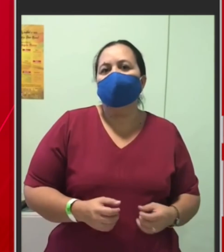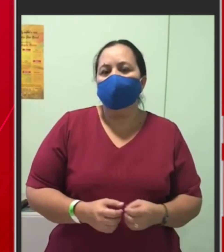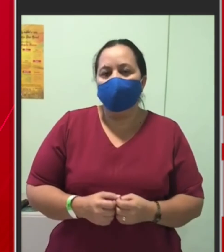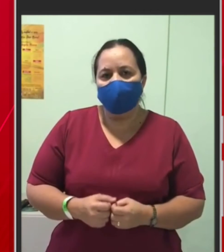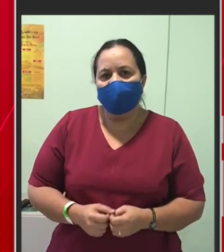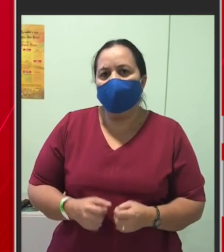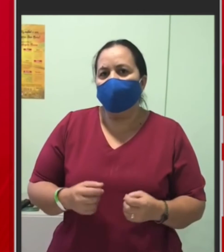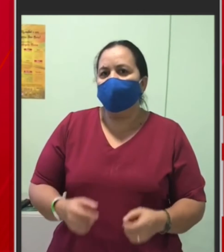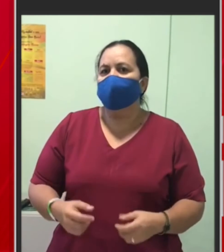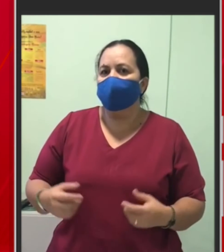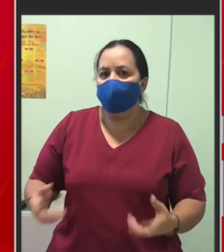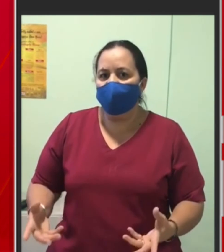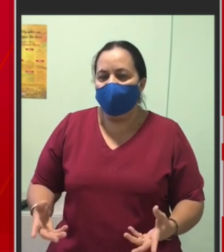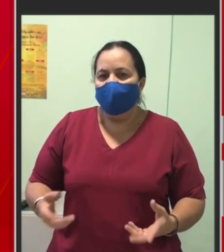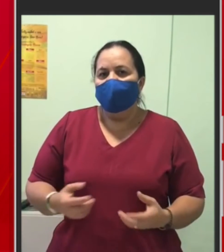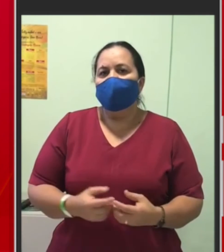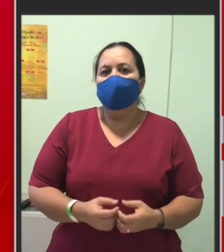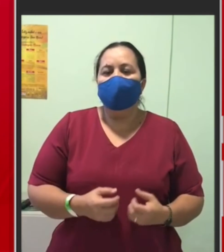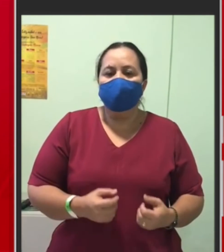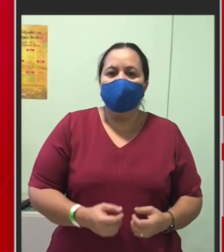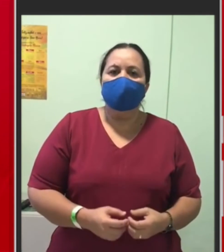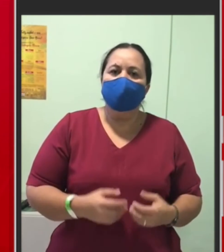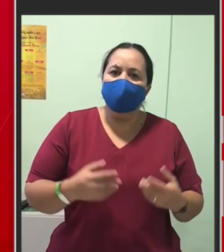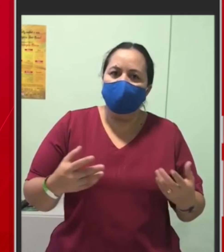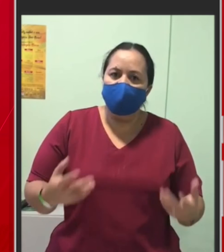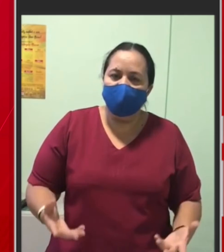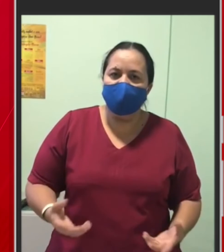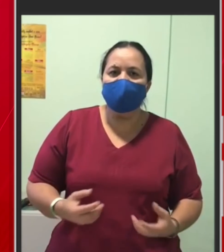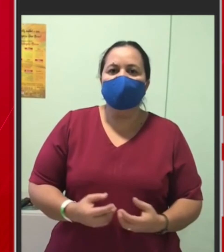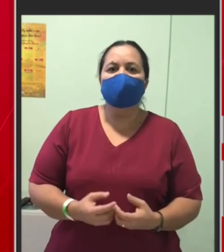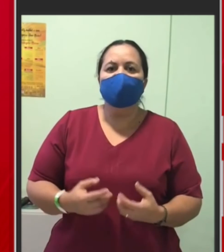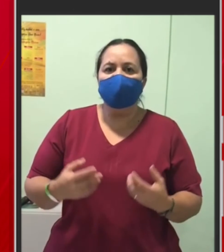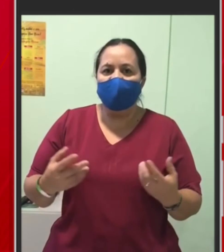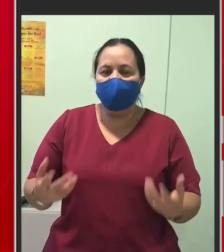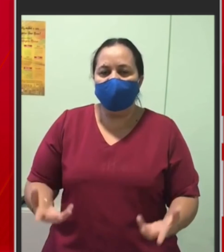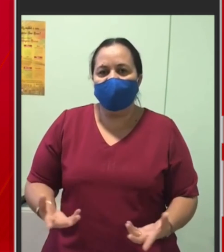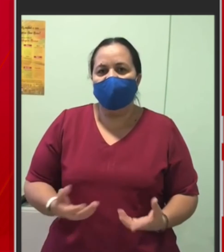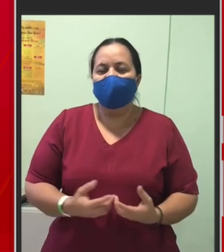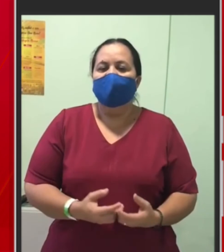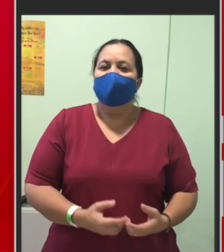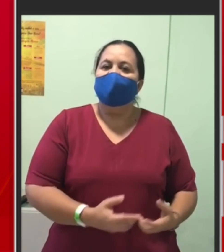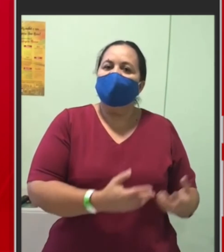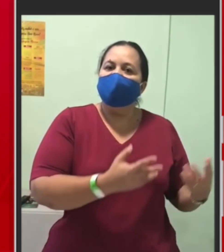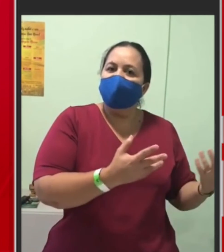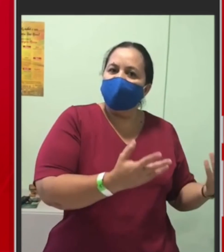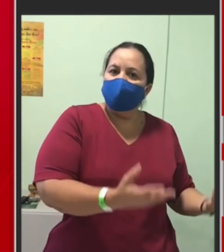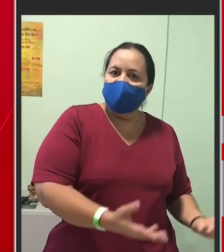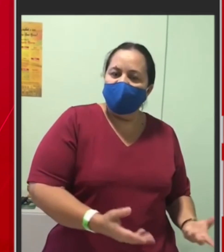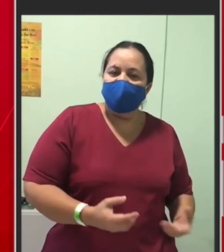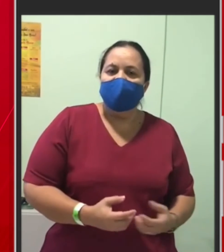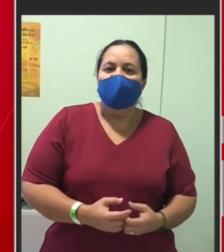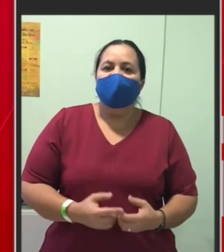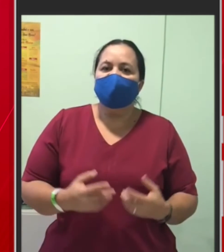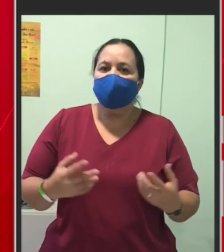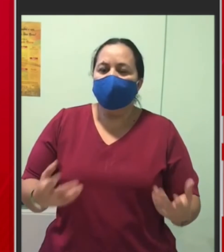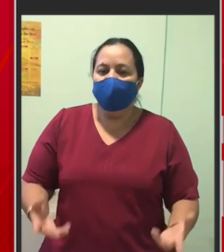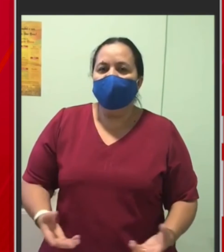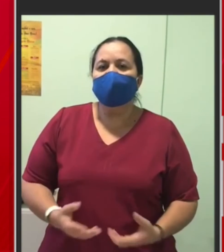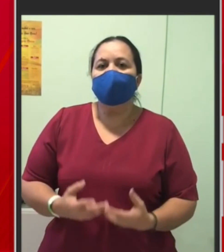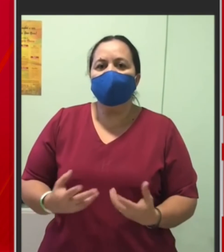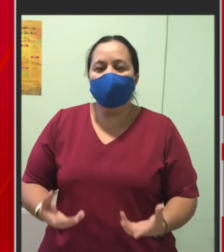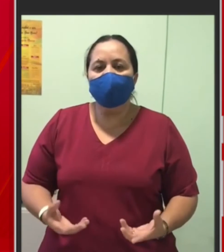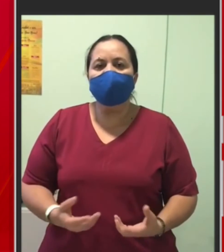nosso governador do estado possa sancionar. Que é um projeto muito importante que vem valorizar cada vez a mais